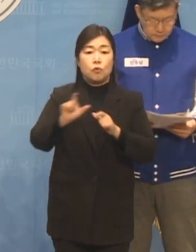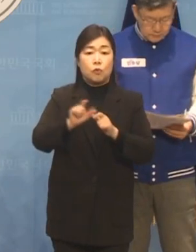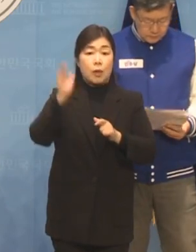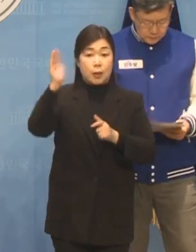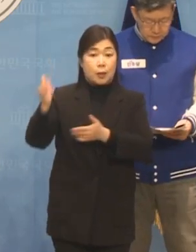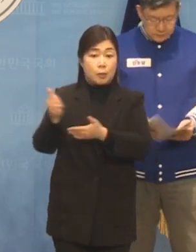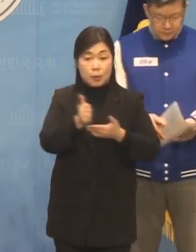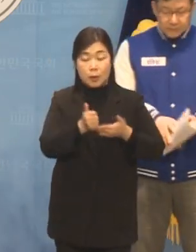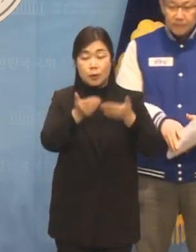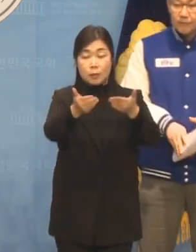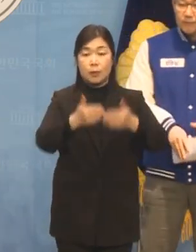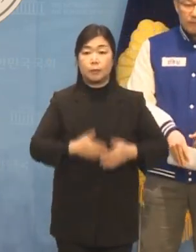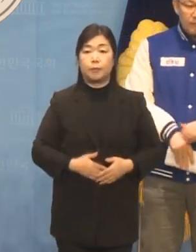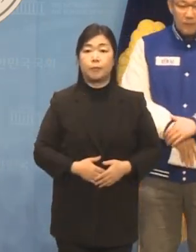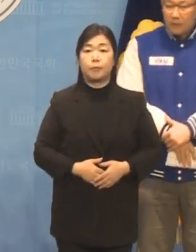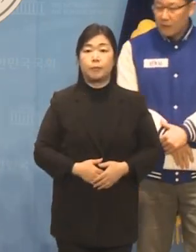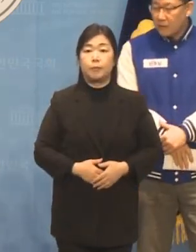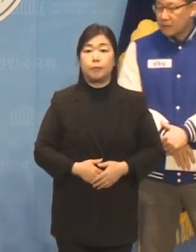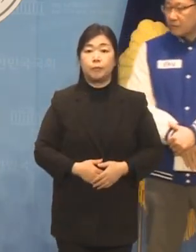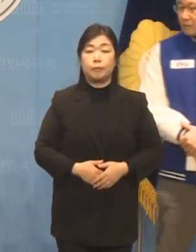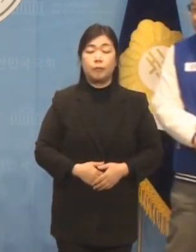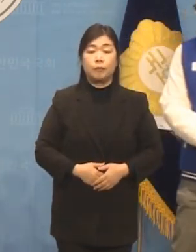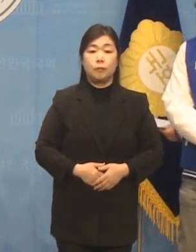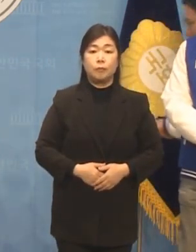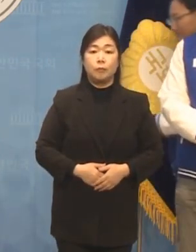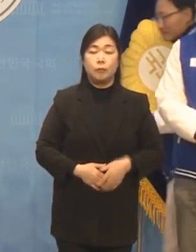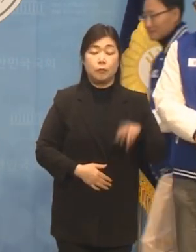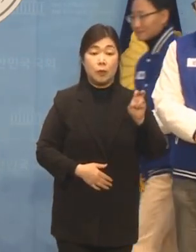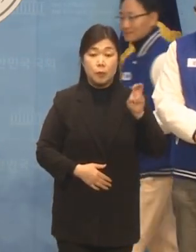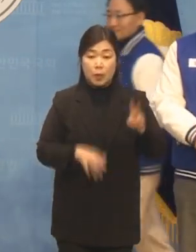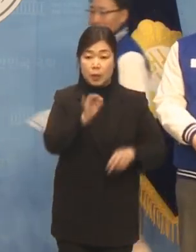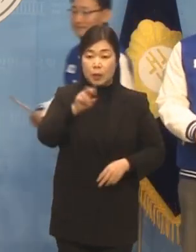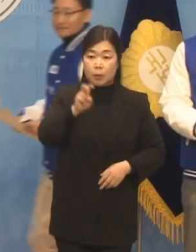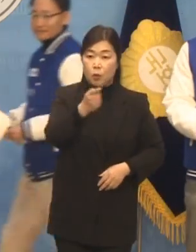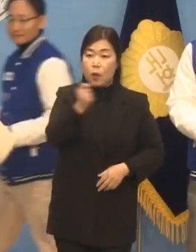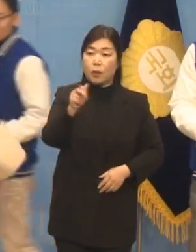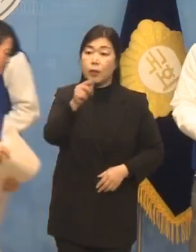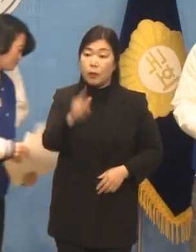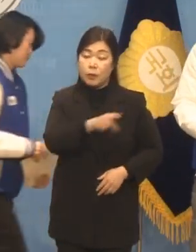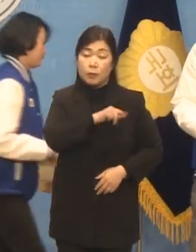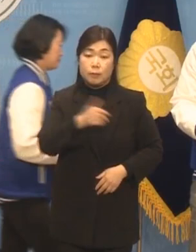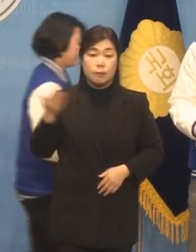청해 듣도록 하겠습니다. 먼저 22호 임광현 인재님입니다.